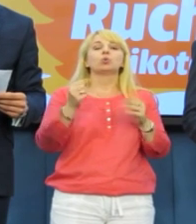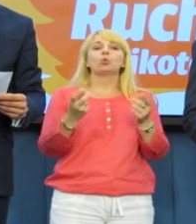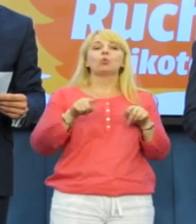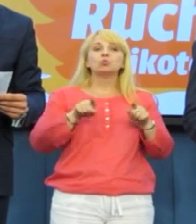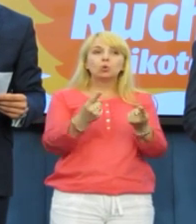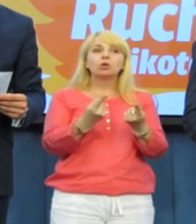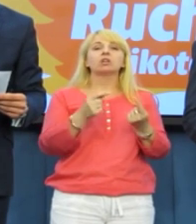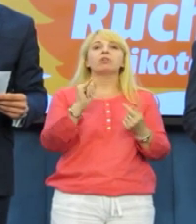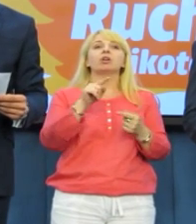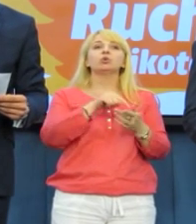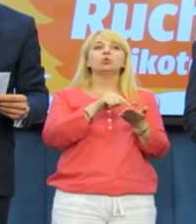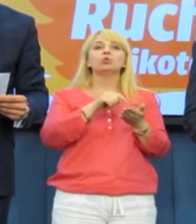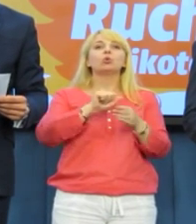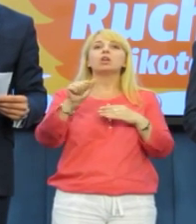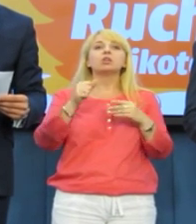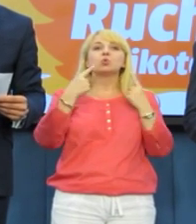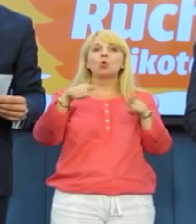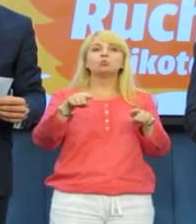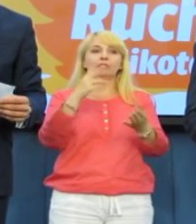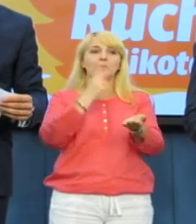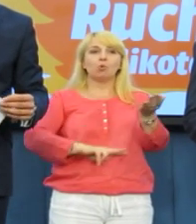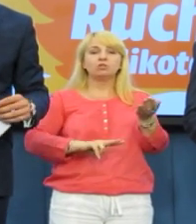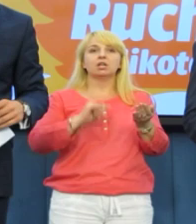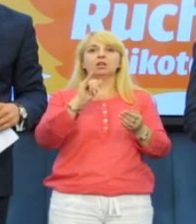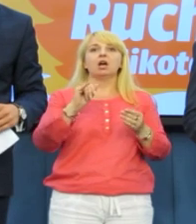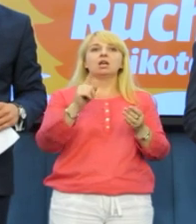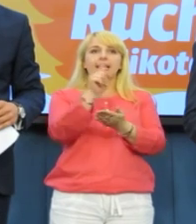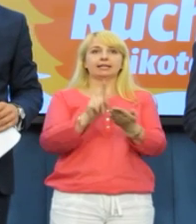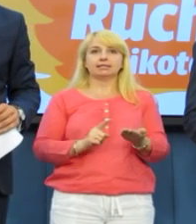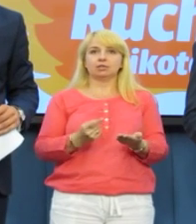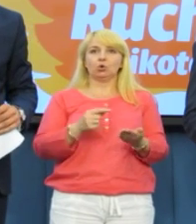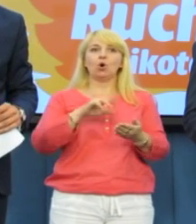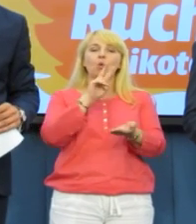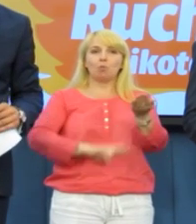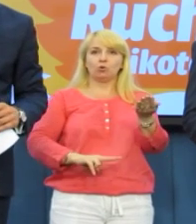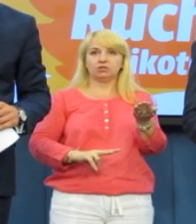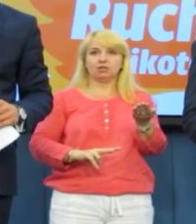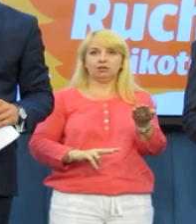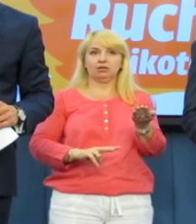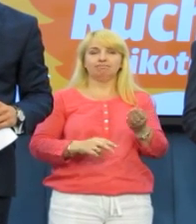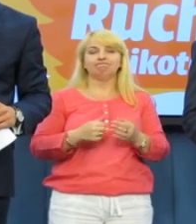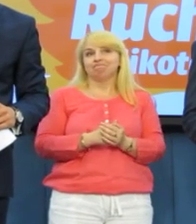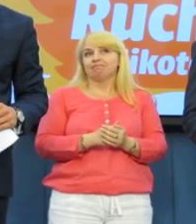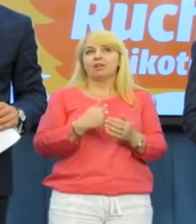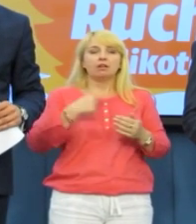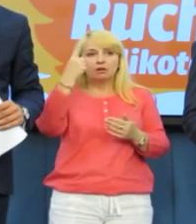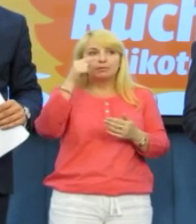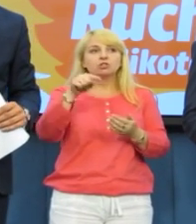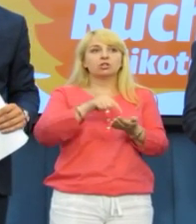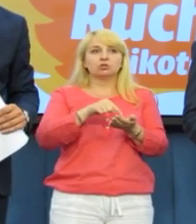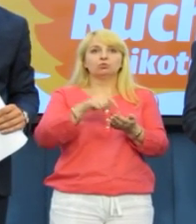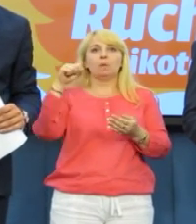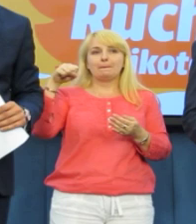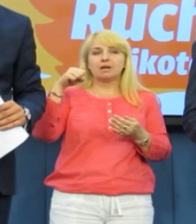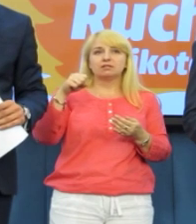odpowiedzialności policjanta i ryzyko policjanta, podkreślił Bronisław Komorowski. Proszę Państwa, myślę, że ktoś tutaj się pogubił.